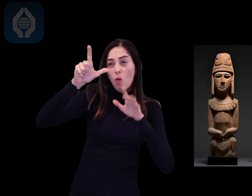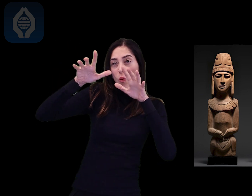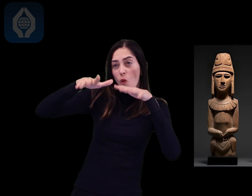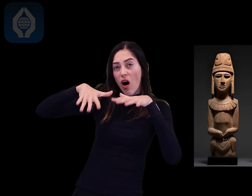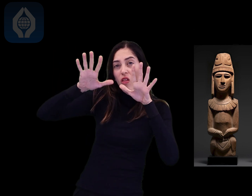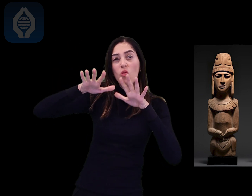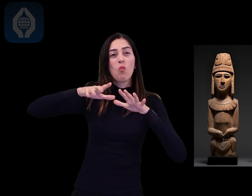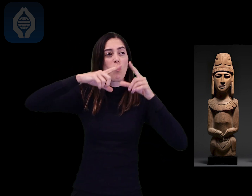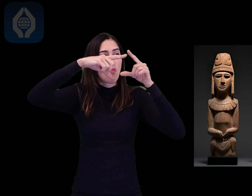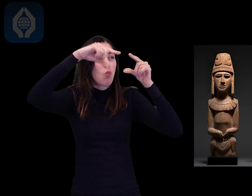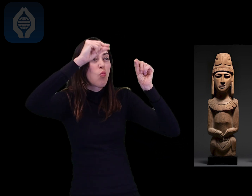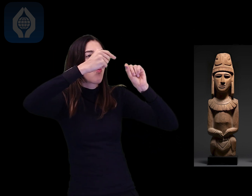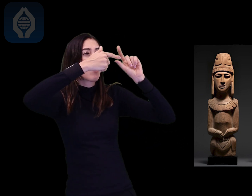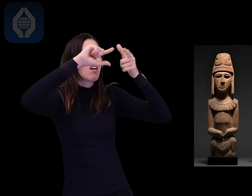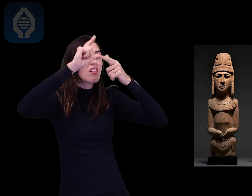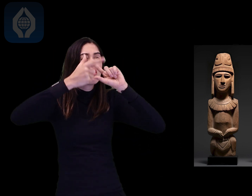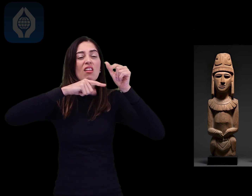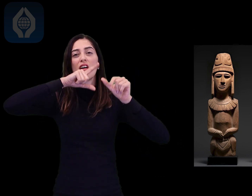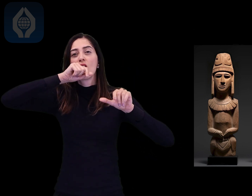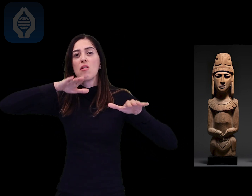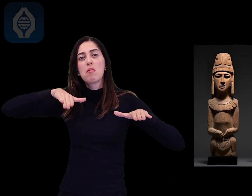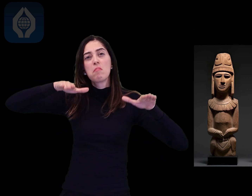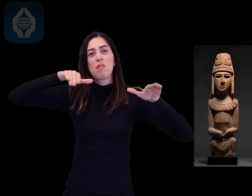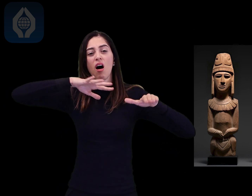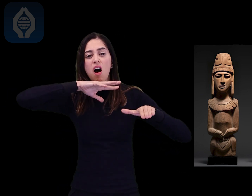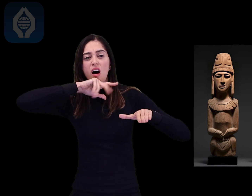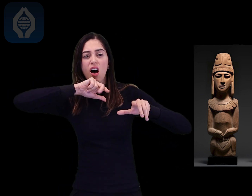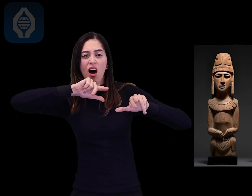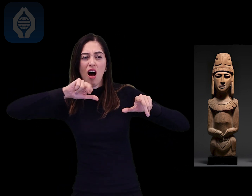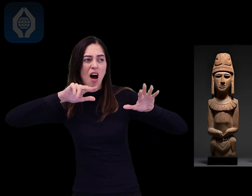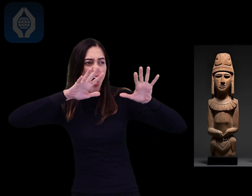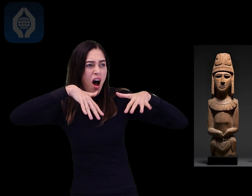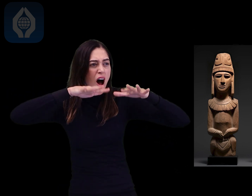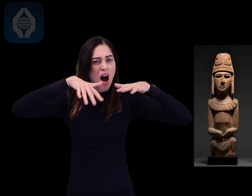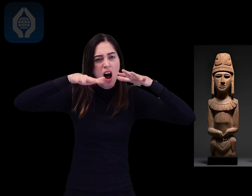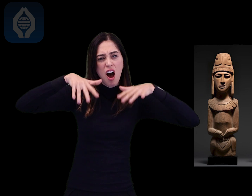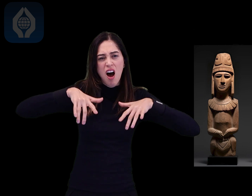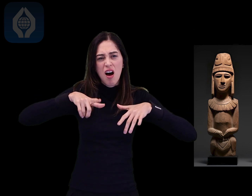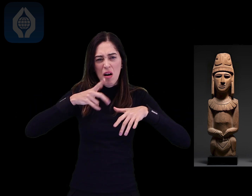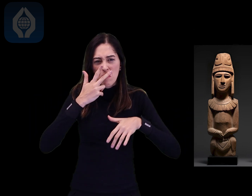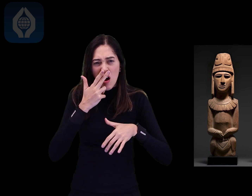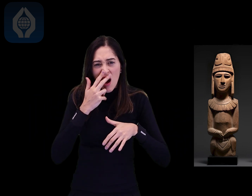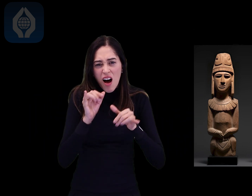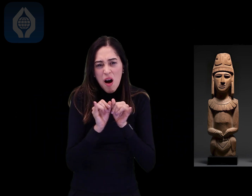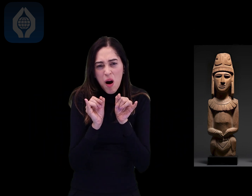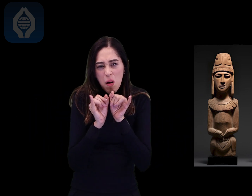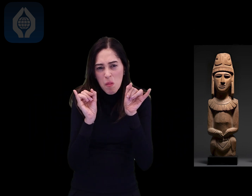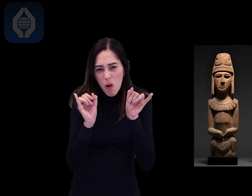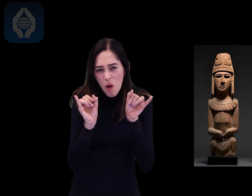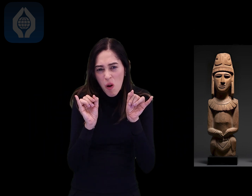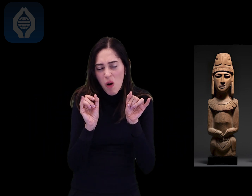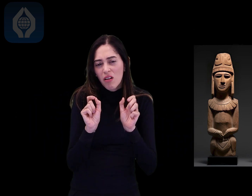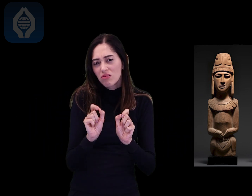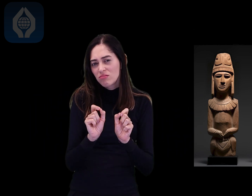animais. Considere, isso parece uma bobagem para você. Lembre-se, Satanás é